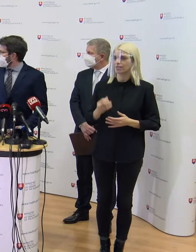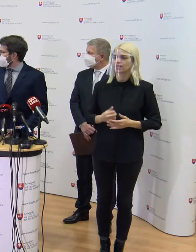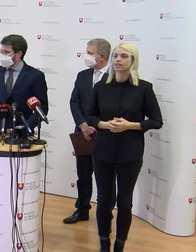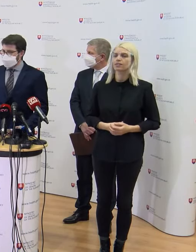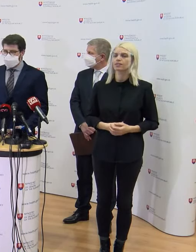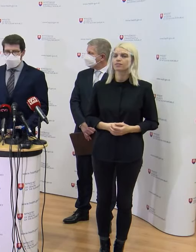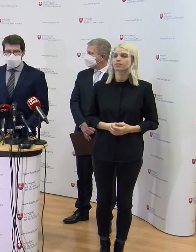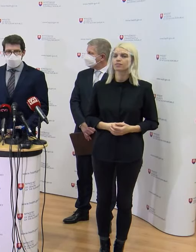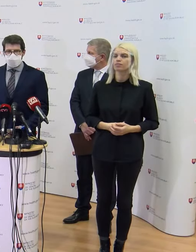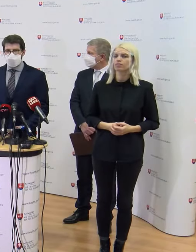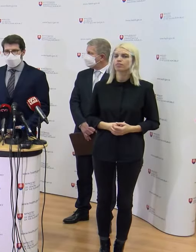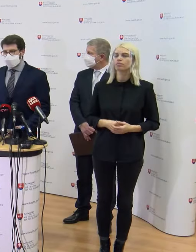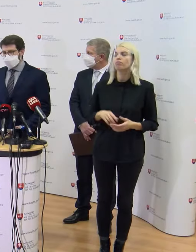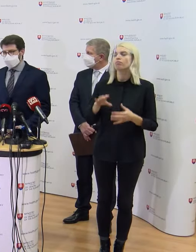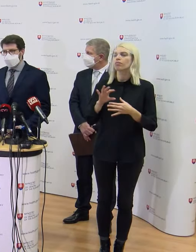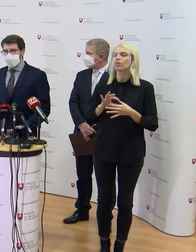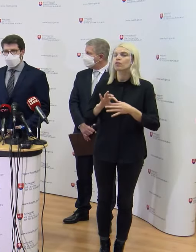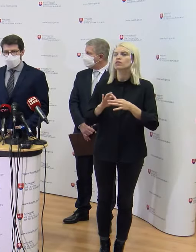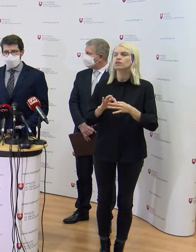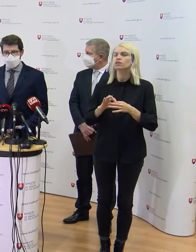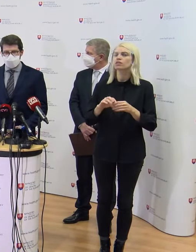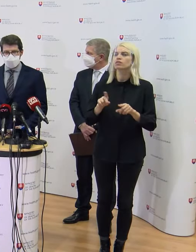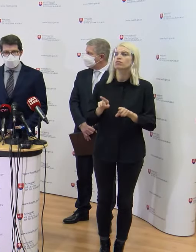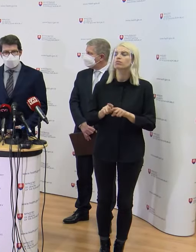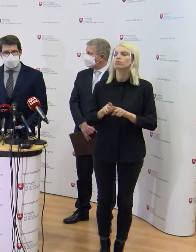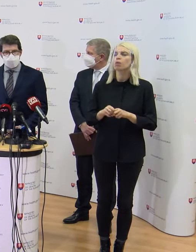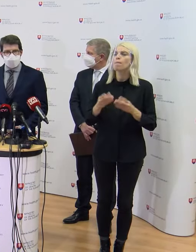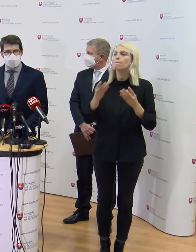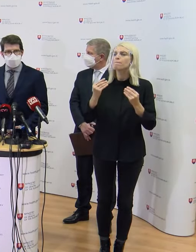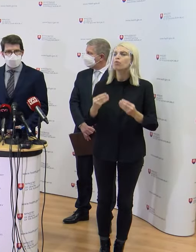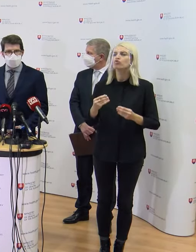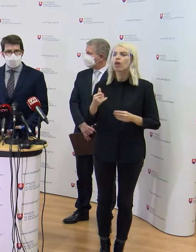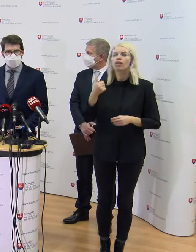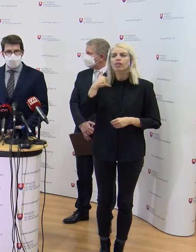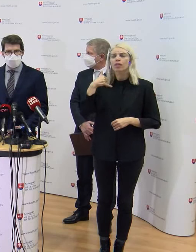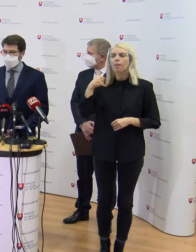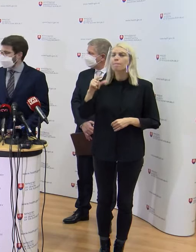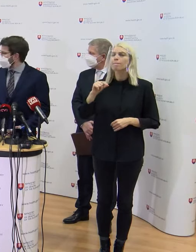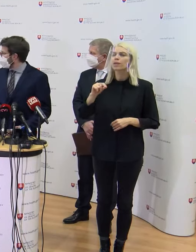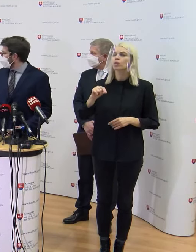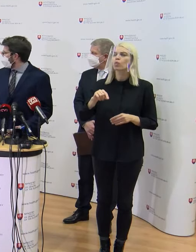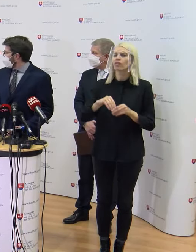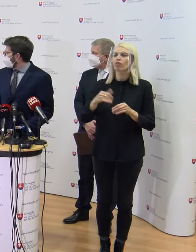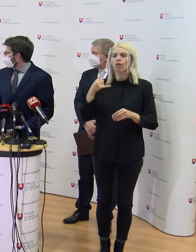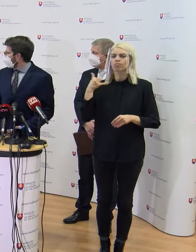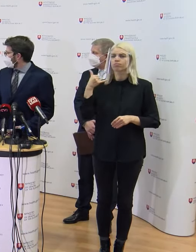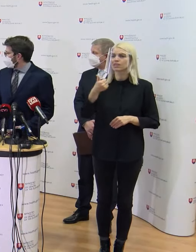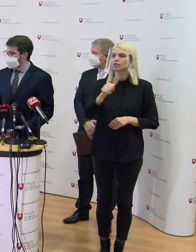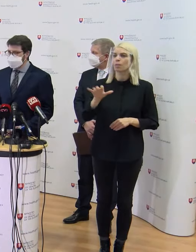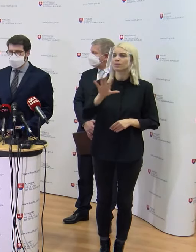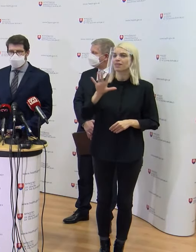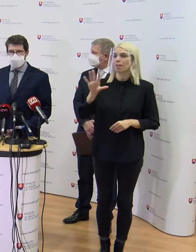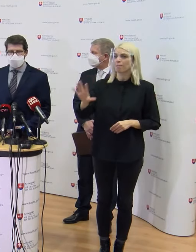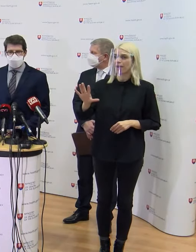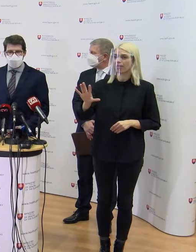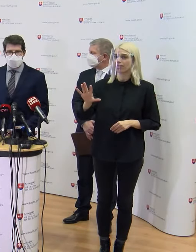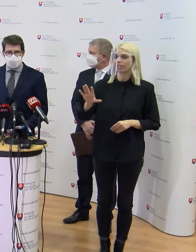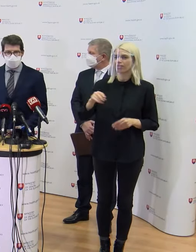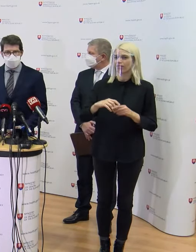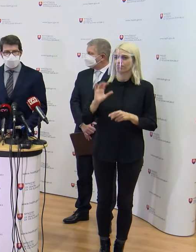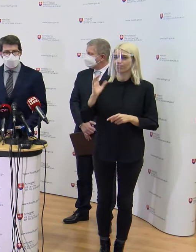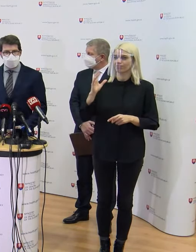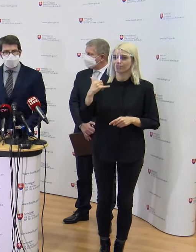týka volaní alebo počet minút prevolaných na linku 155, tak ďalej